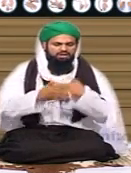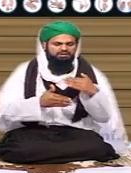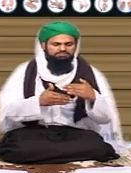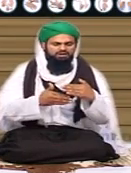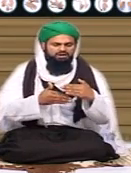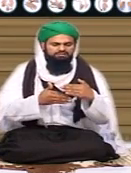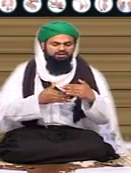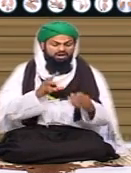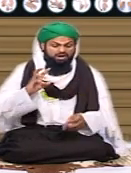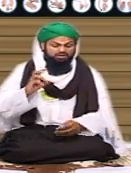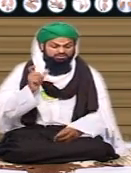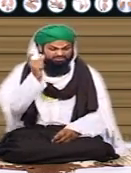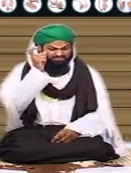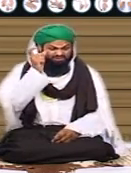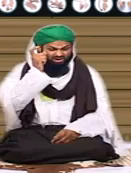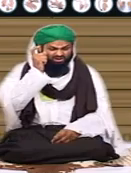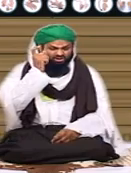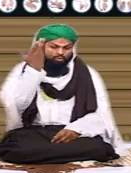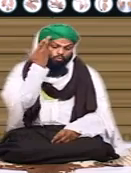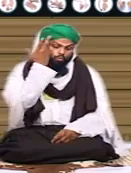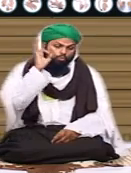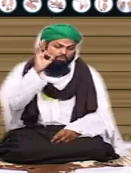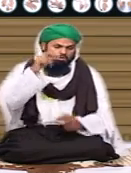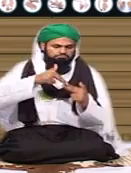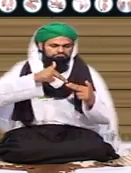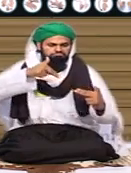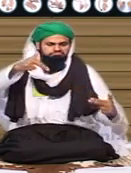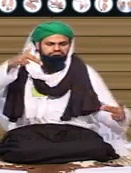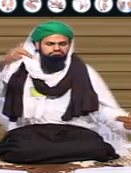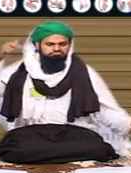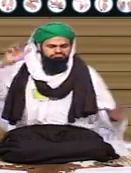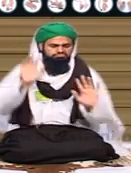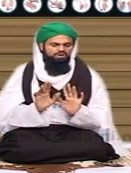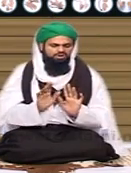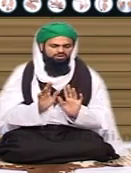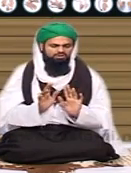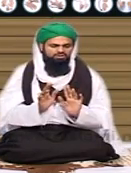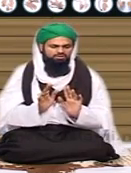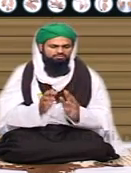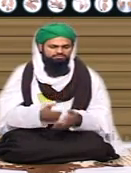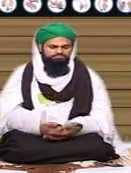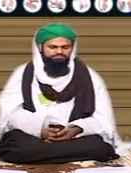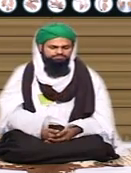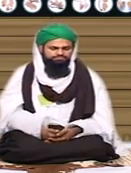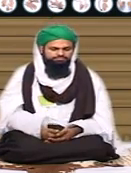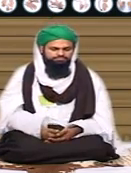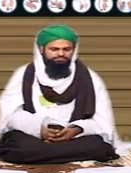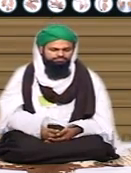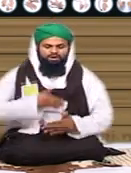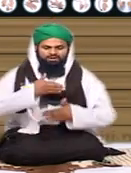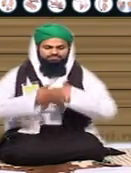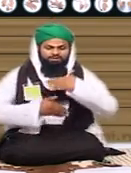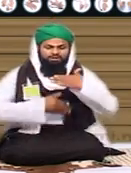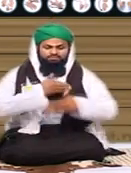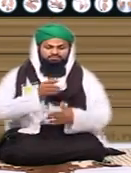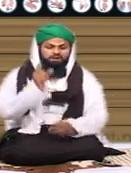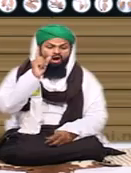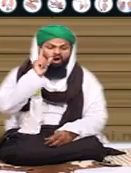والا, کہ شیطان لمبی امیدیں بندھا رہا ہے؟ اپنی زندگی کا اتنا بھی بھروسہ نہیں. تو